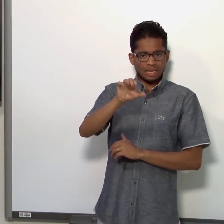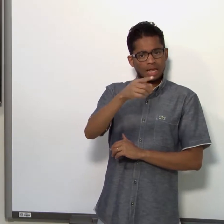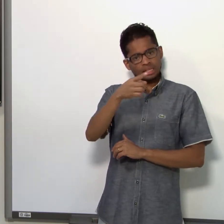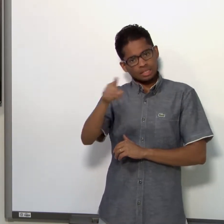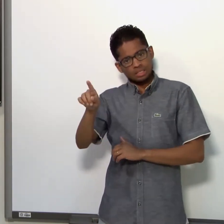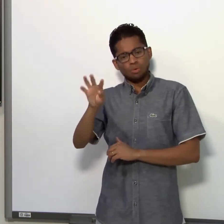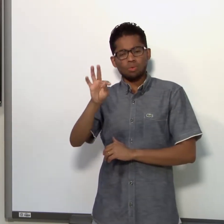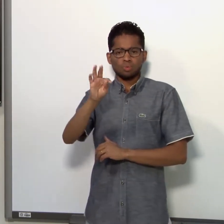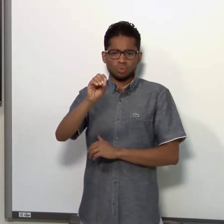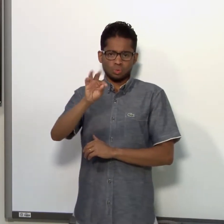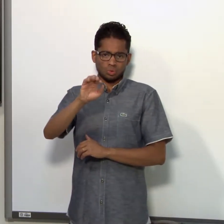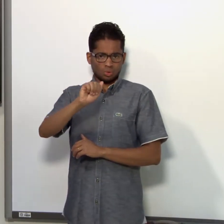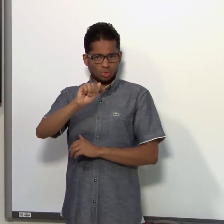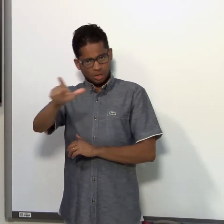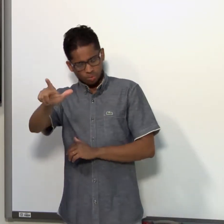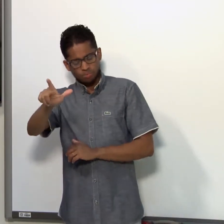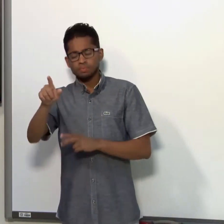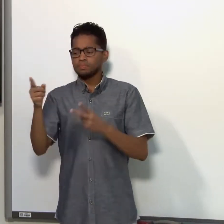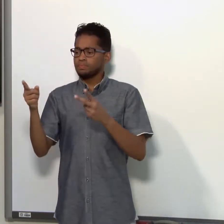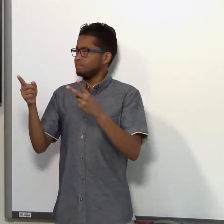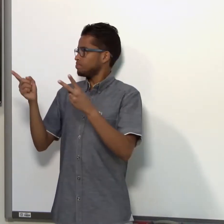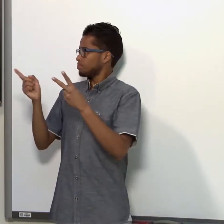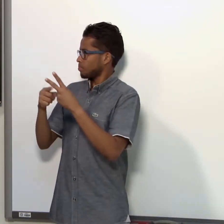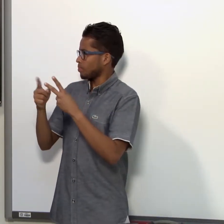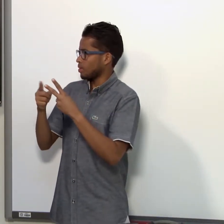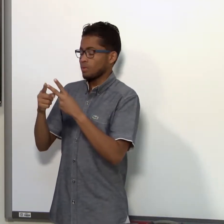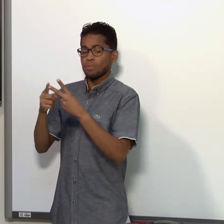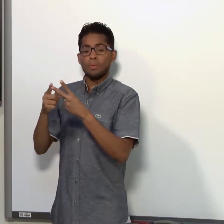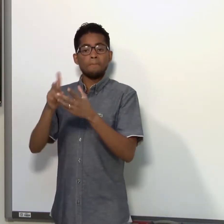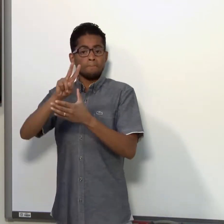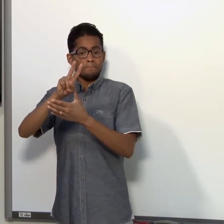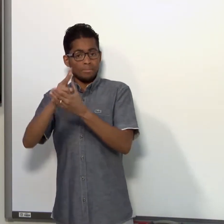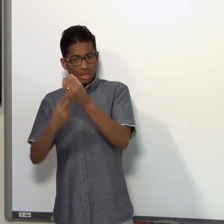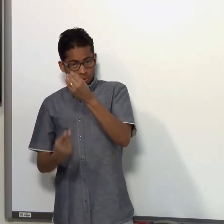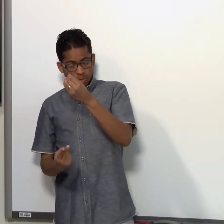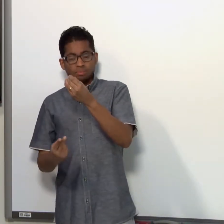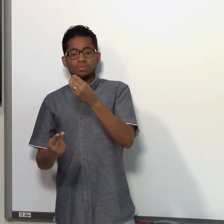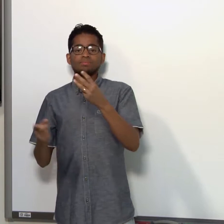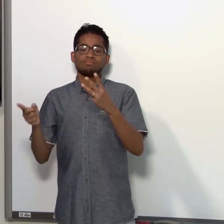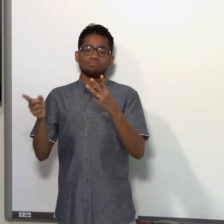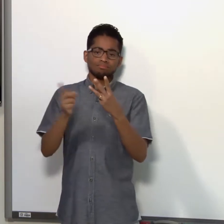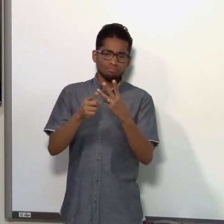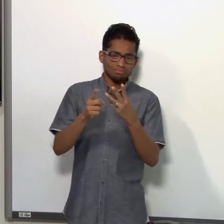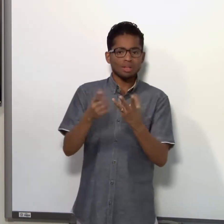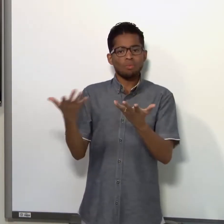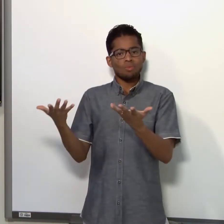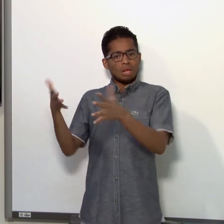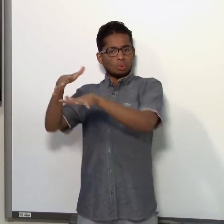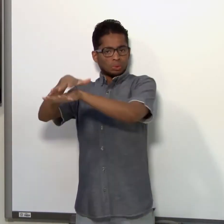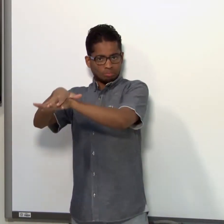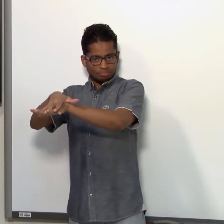bilinguismo,